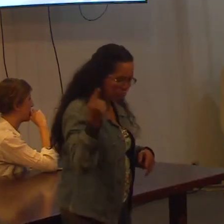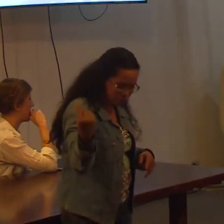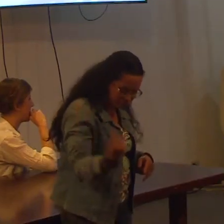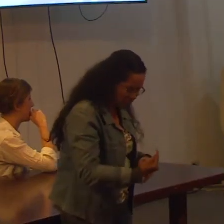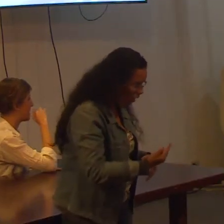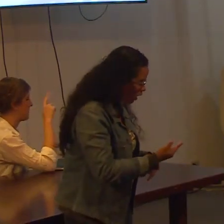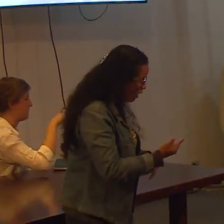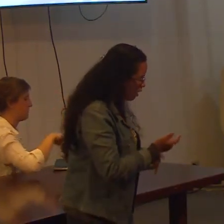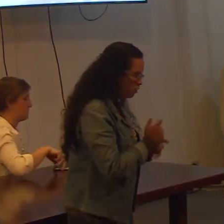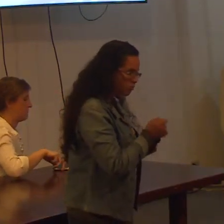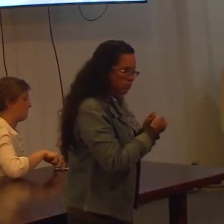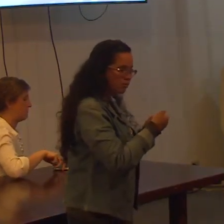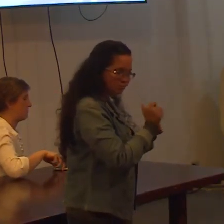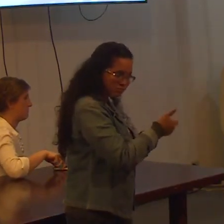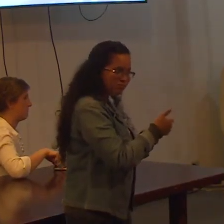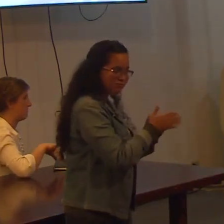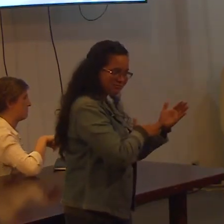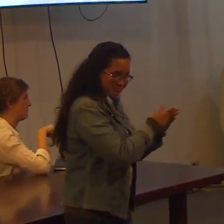satisfacción personal.